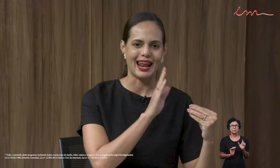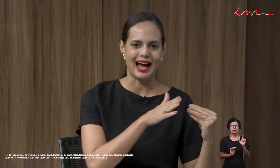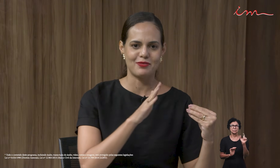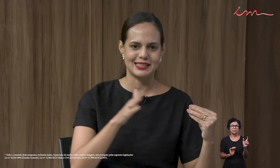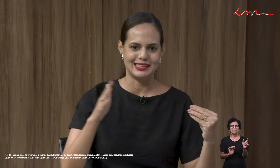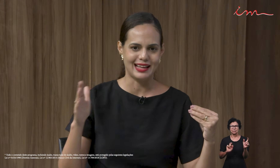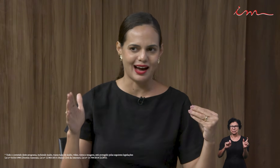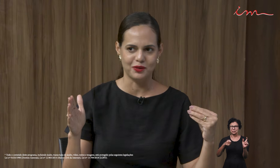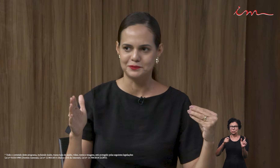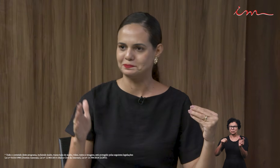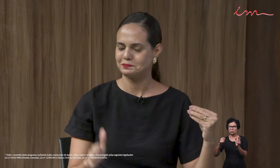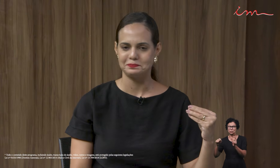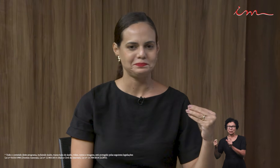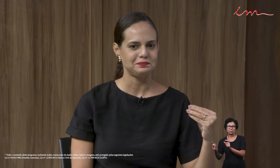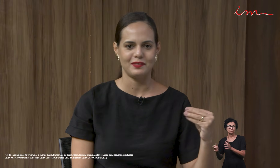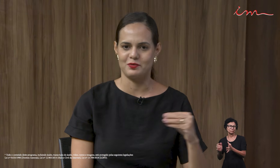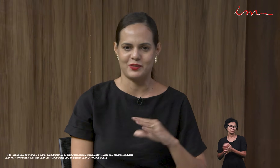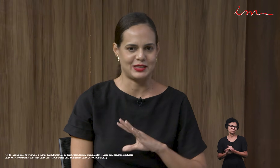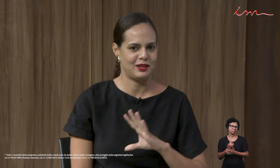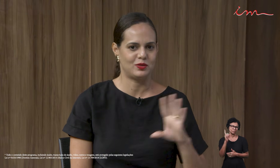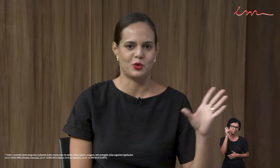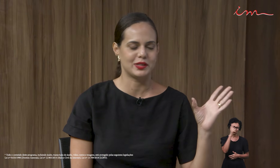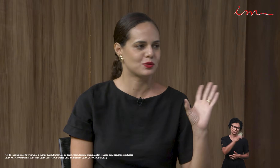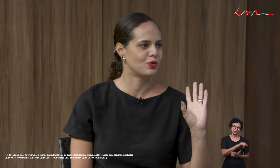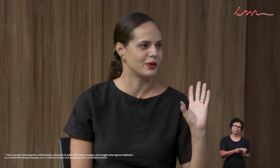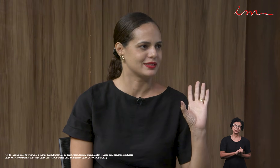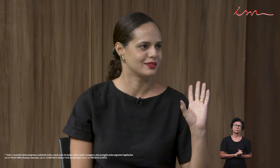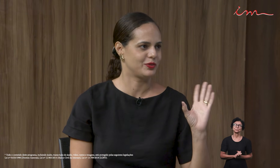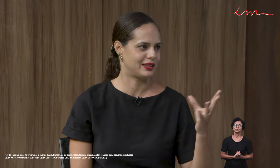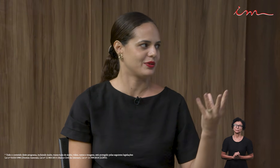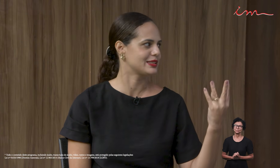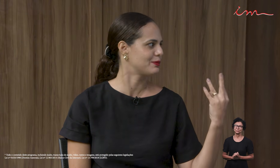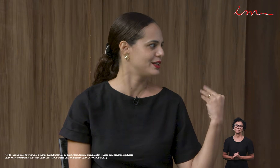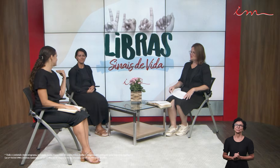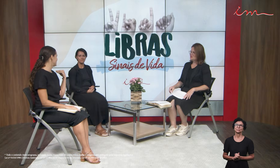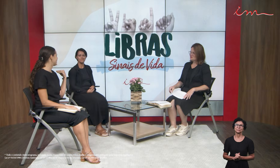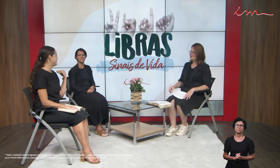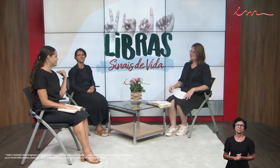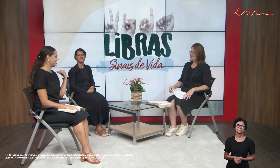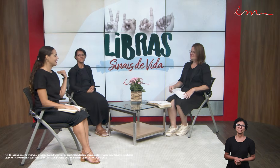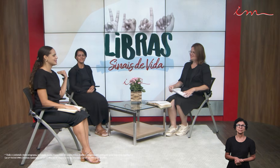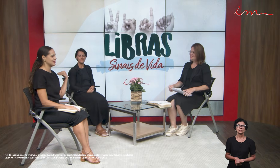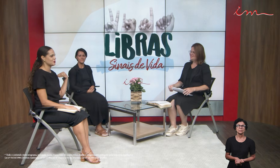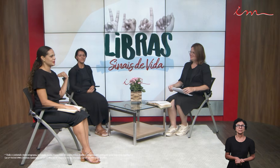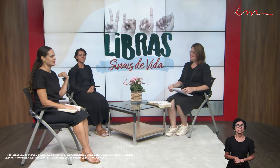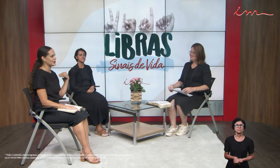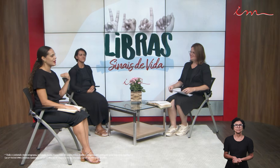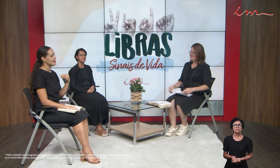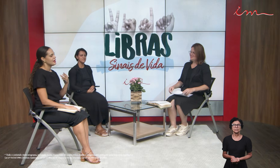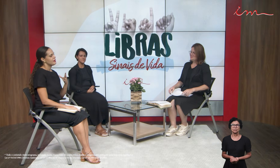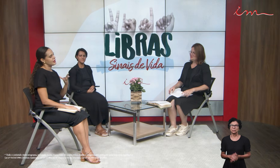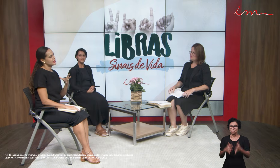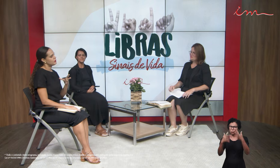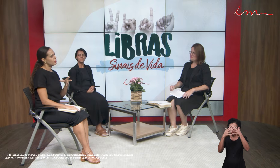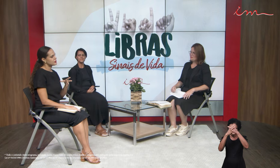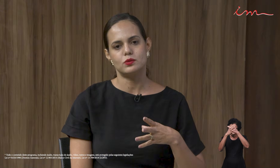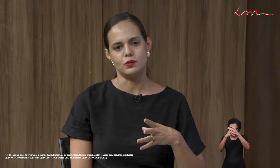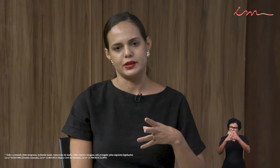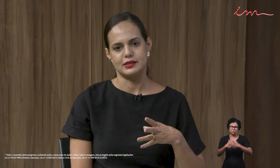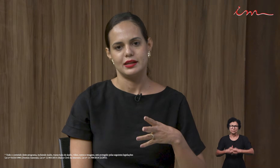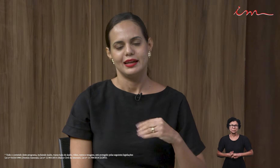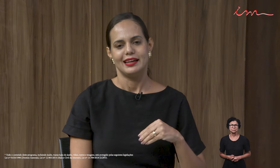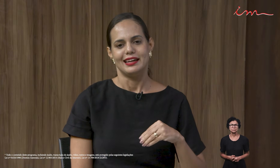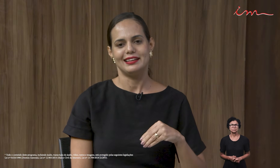fazer palavra, sinal, vai sair coisa com coisa. Foi até o exemplo que a gente deu aqui já, né? Da circuncisão. Vai sair coisa